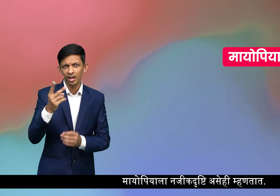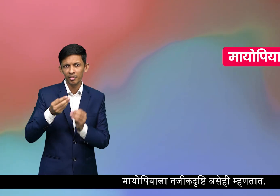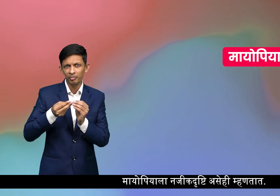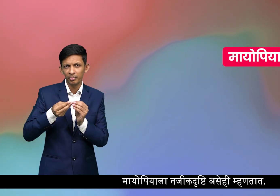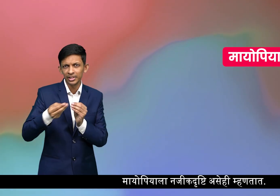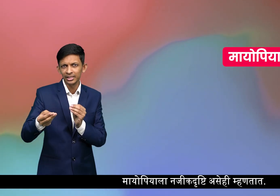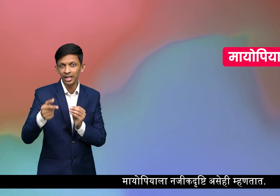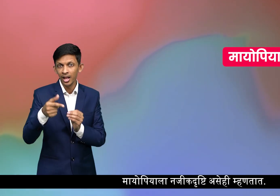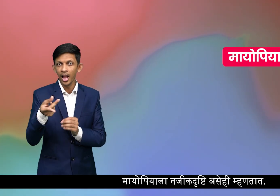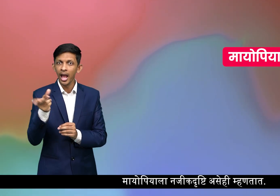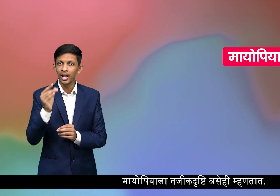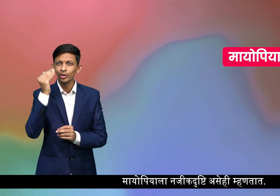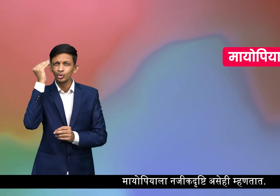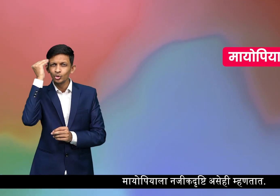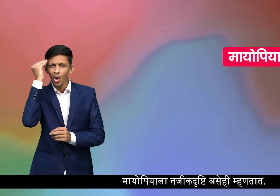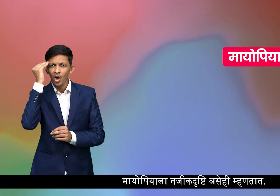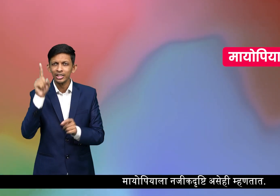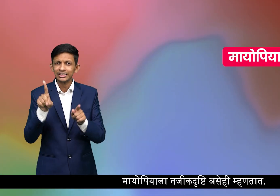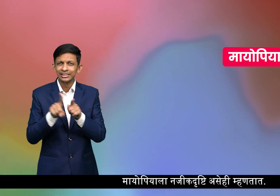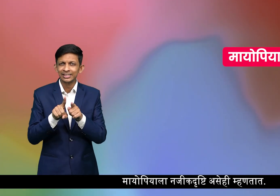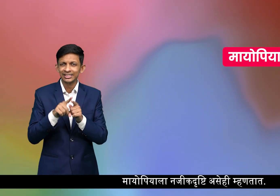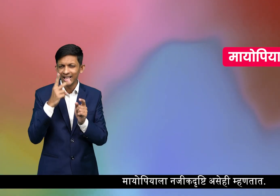मायोपियाला नजीकची दृष्टी असेही म्हणतात.